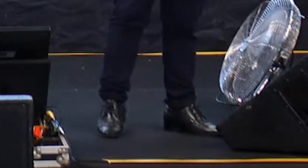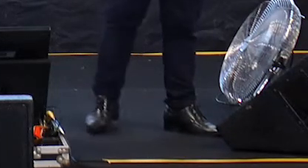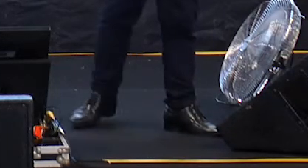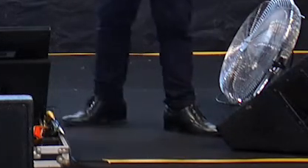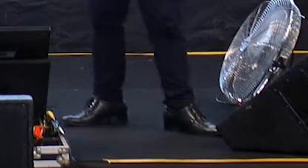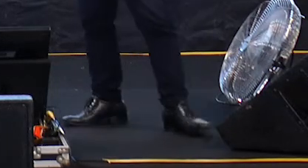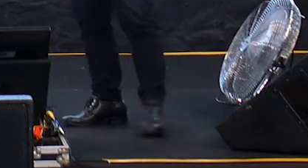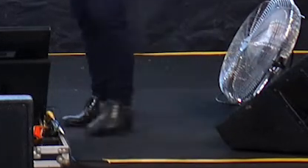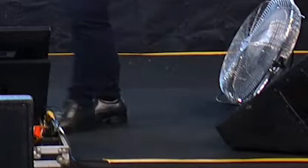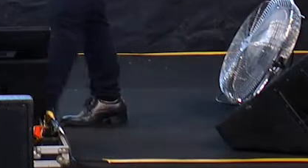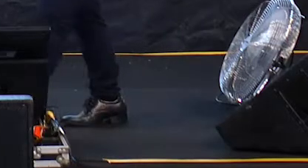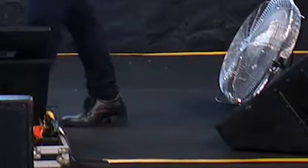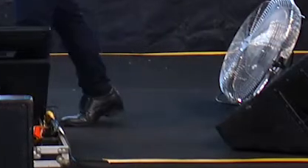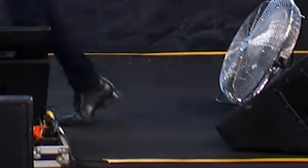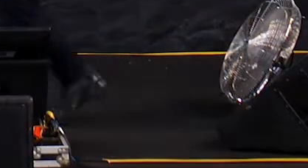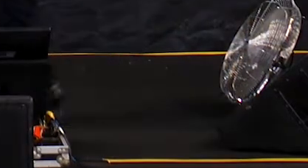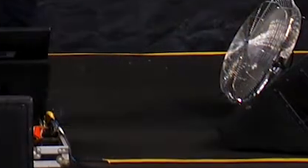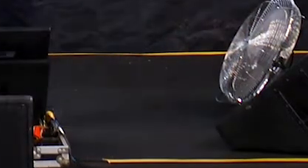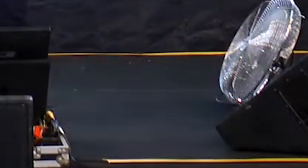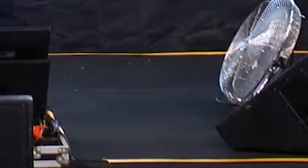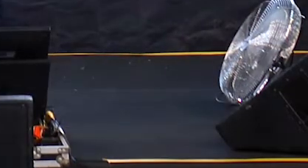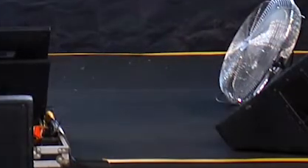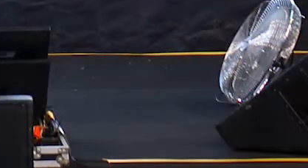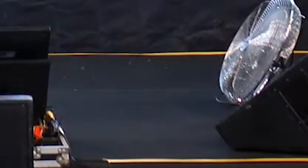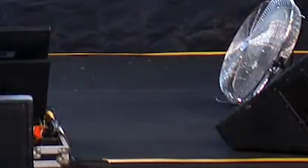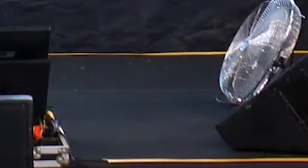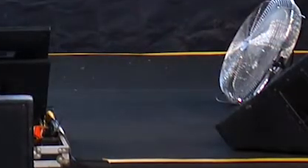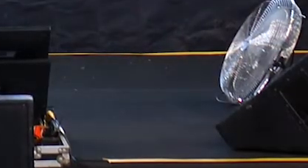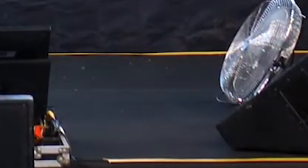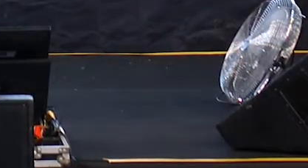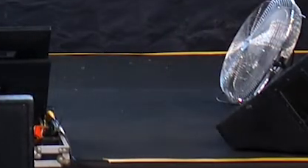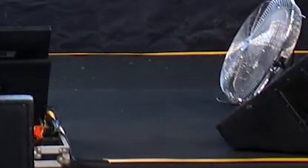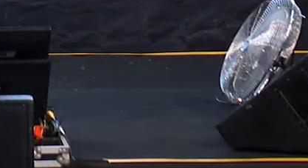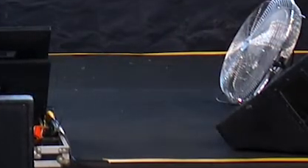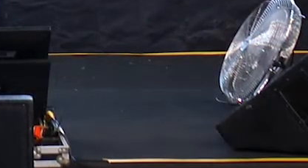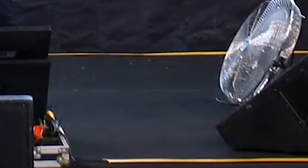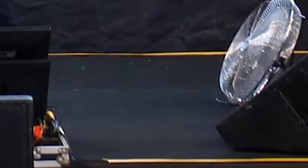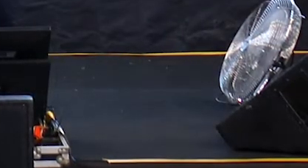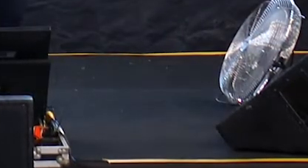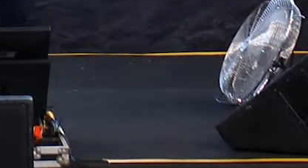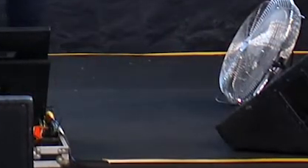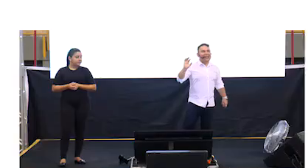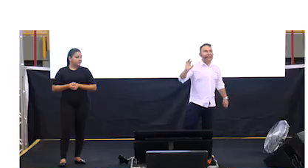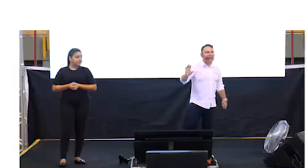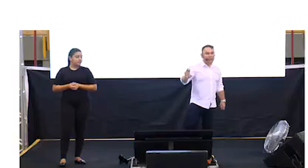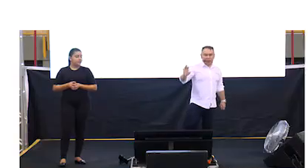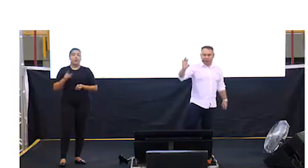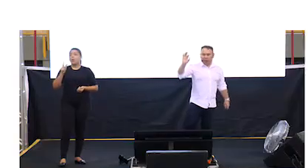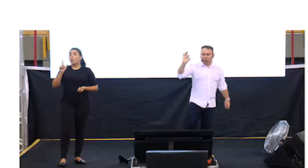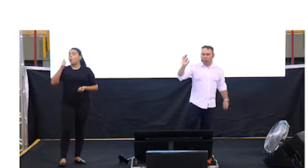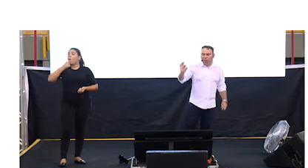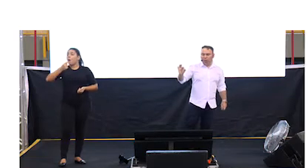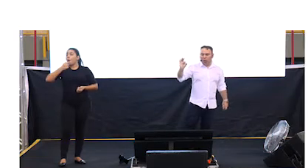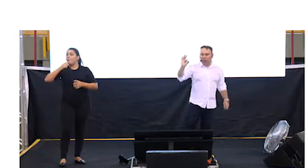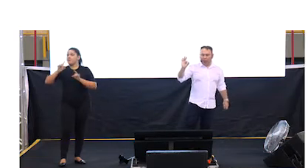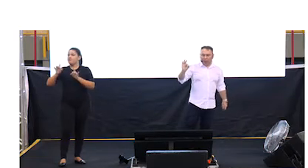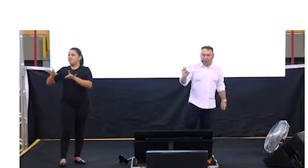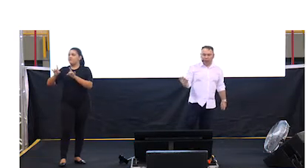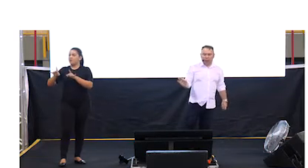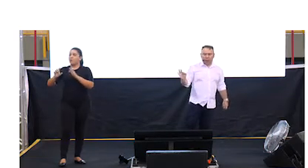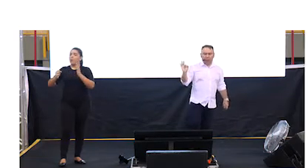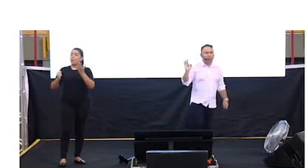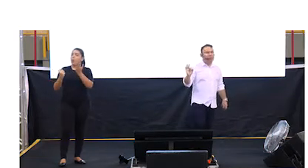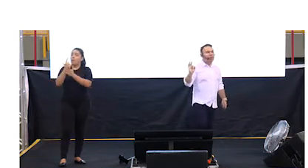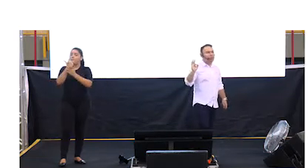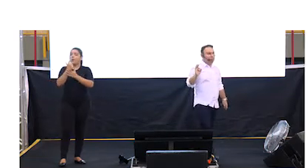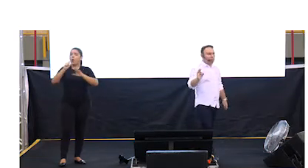que eu faço? Vamos lá. A questão é justamente essa. Um comerciante comprou uma